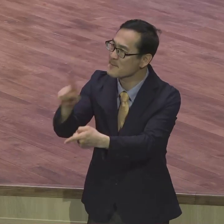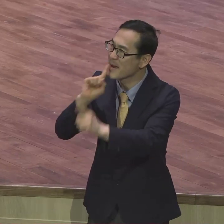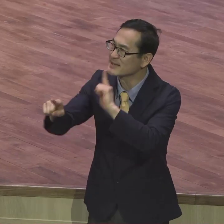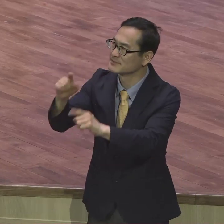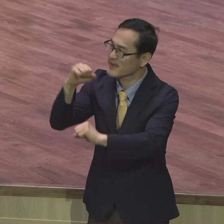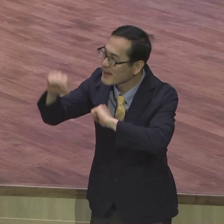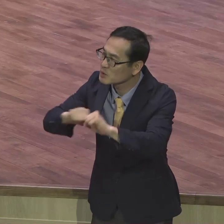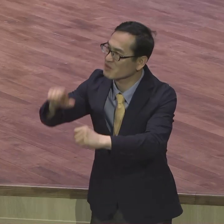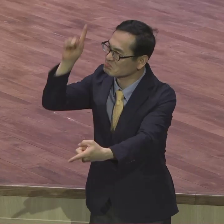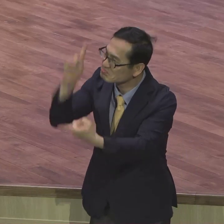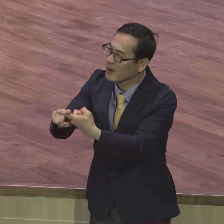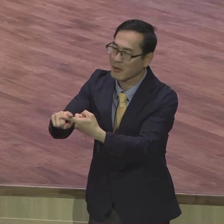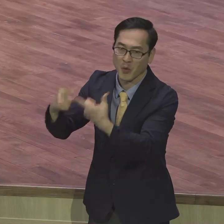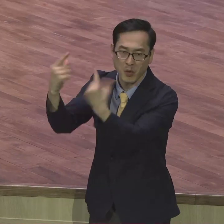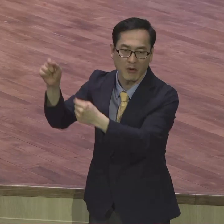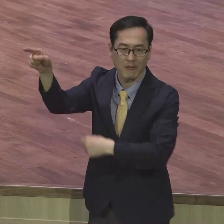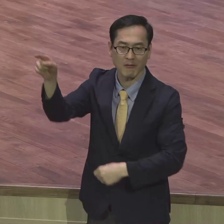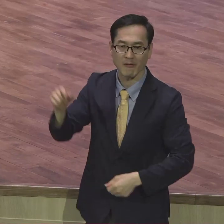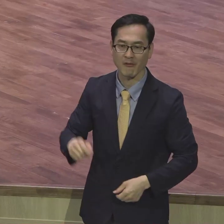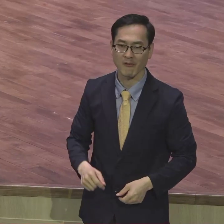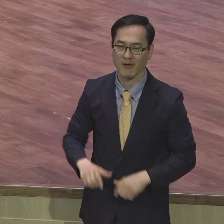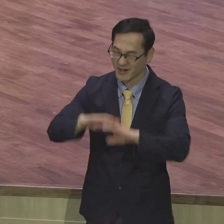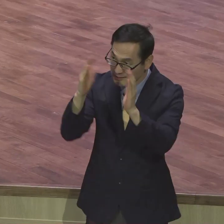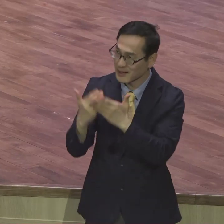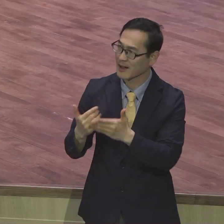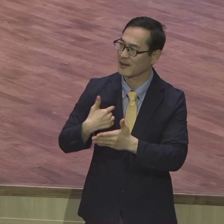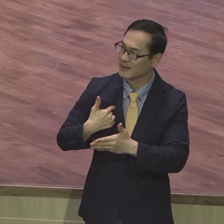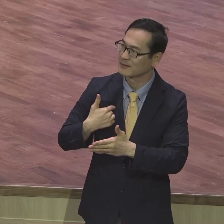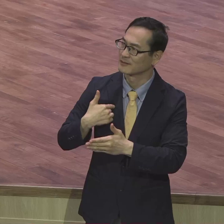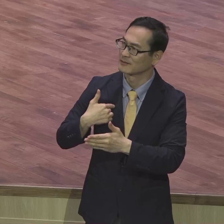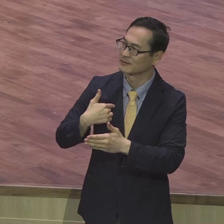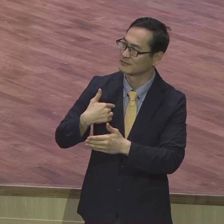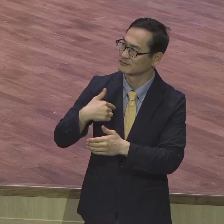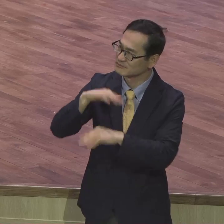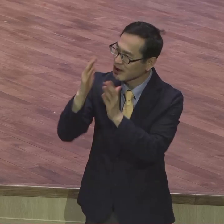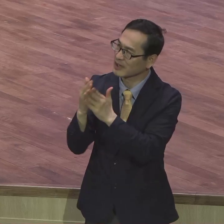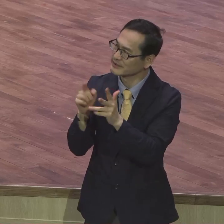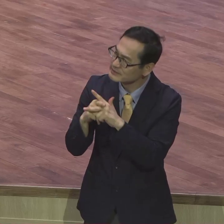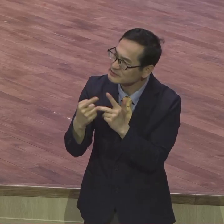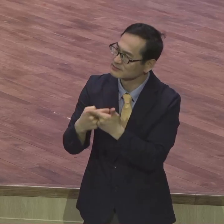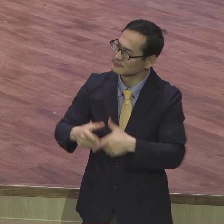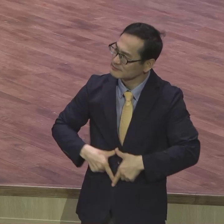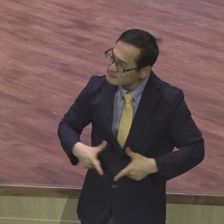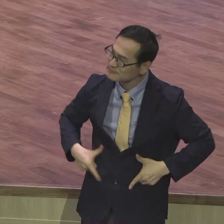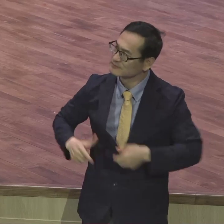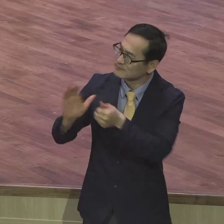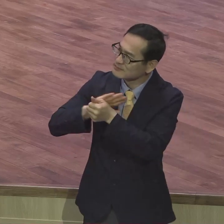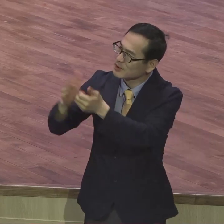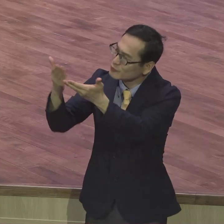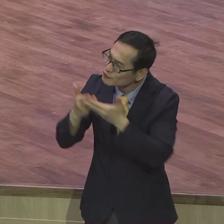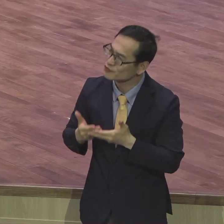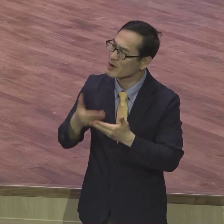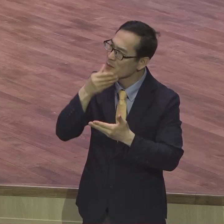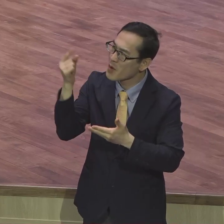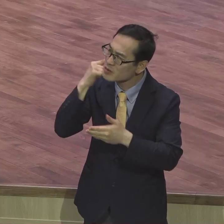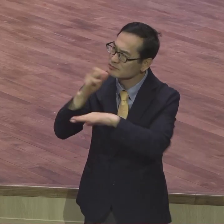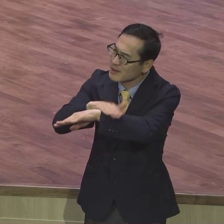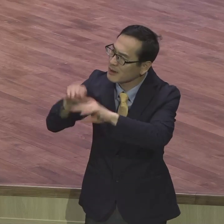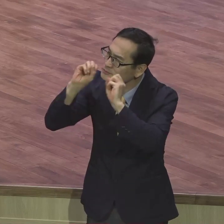편해. 나의 모든 것 다 이해하고 다 받아갈 수 있어. 이게 복음 돼야 돼요. 이게 돼야 된다고요.